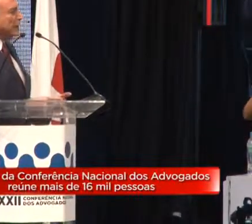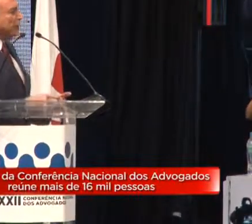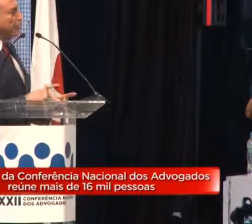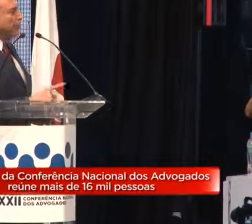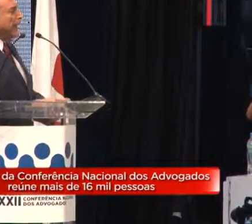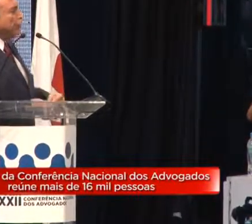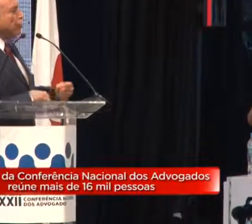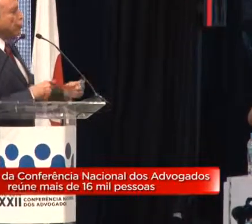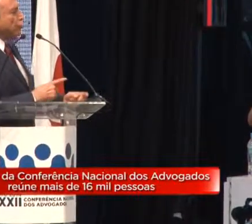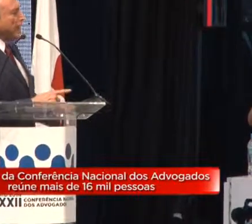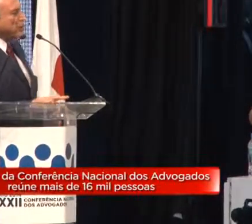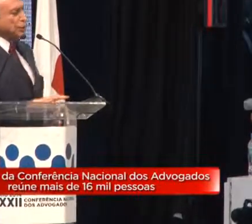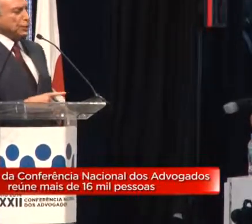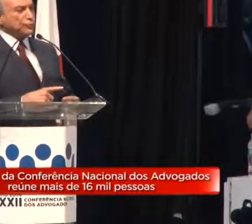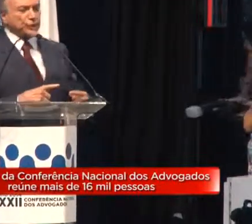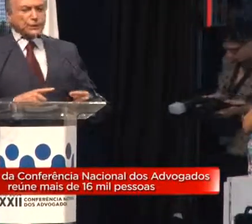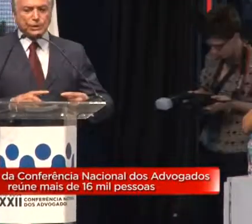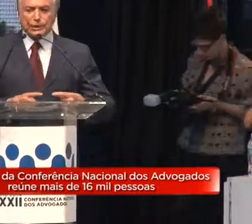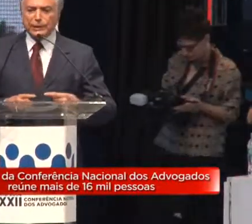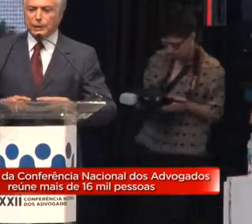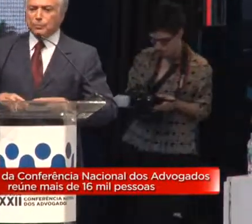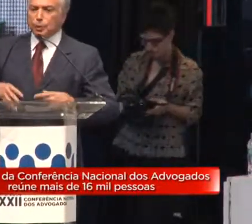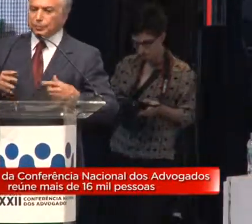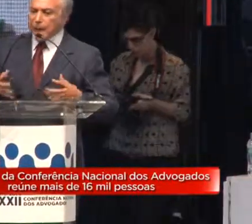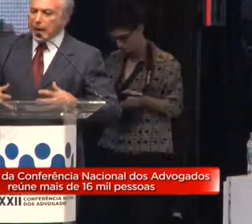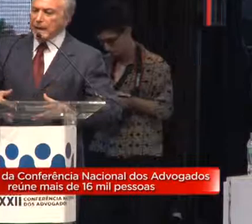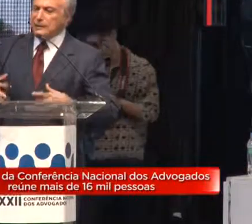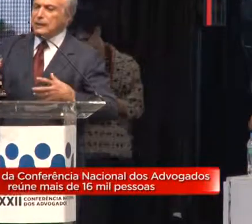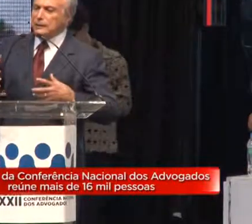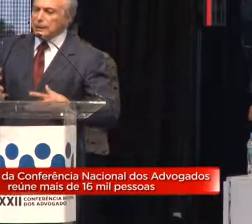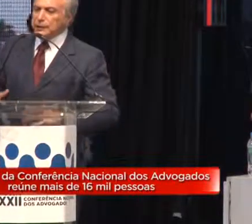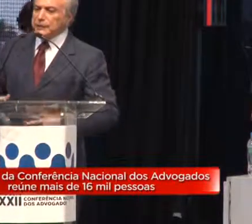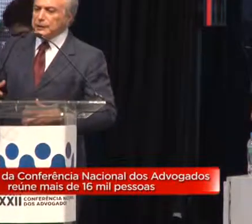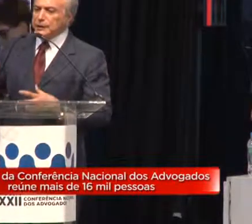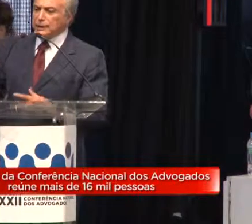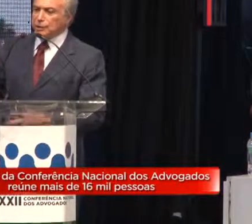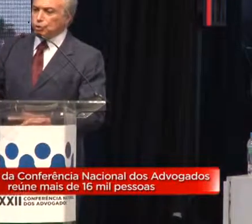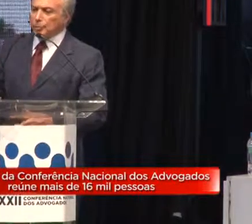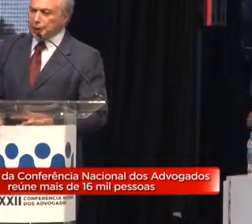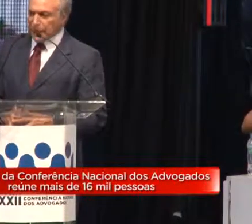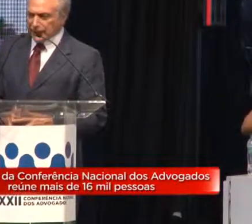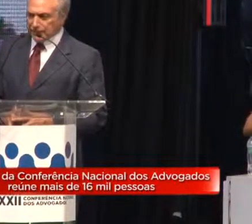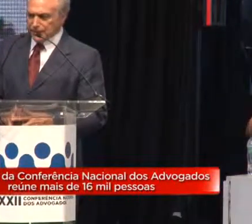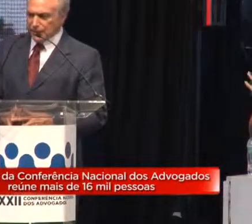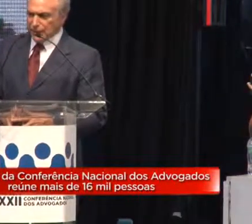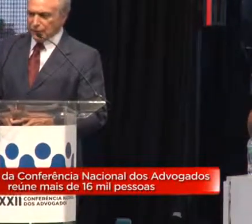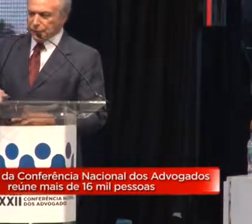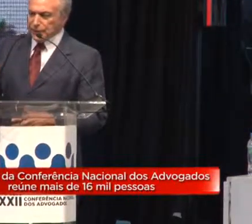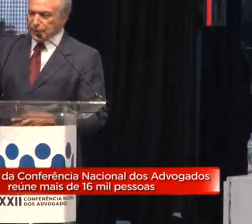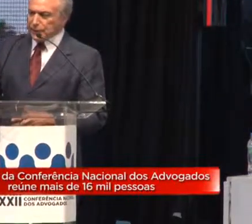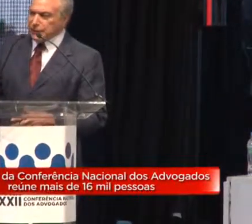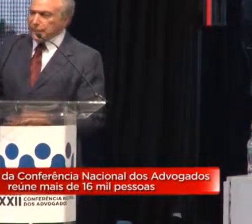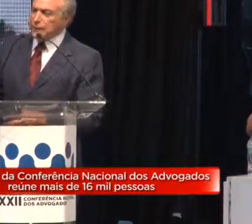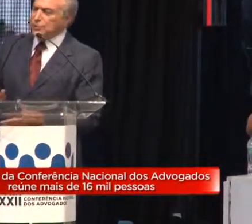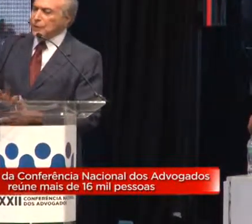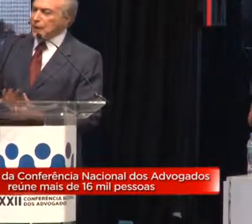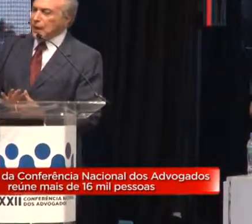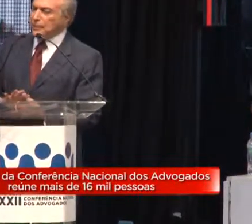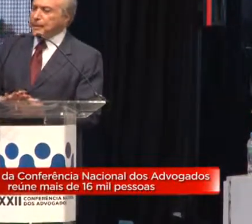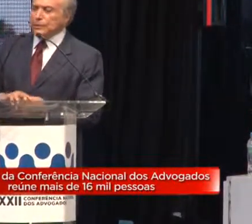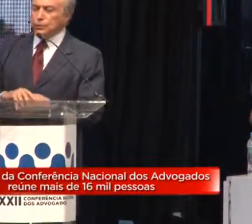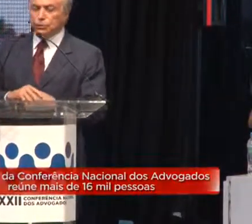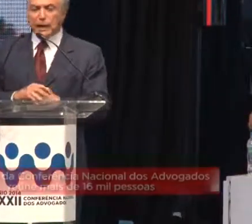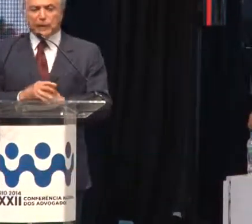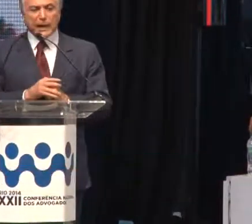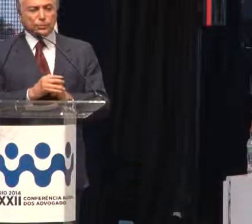democracia por meio de uma constituinte popular, livre e soberana. E foi precisamente